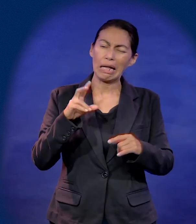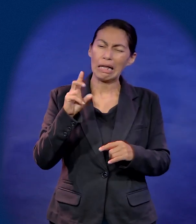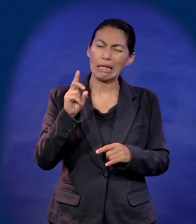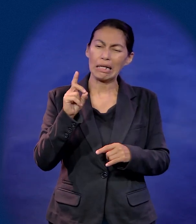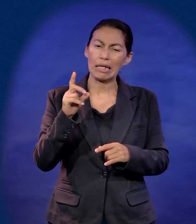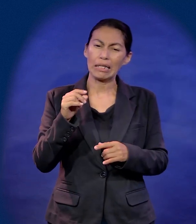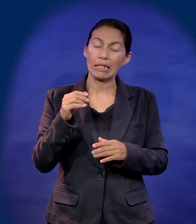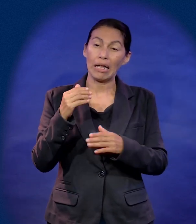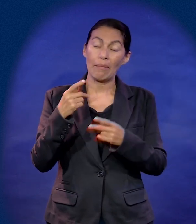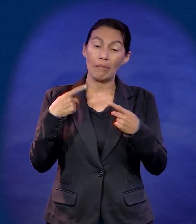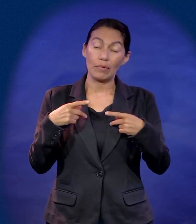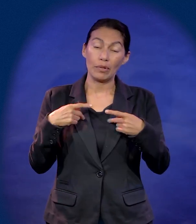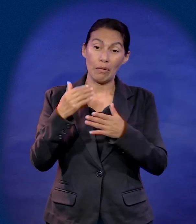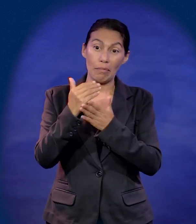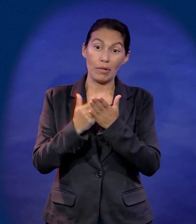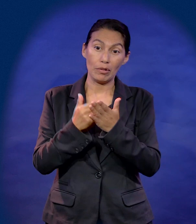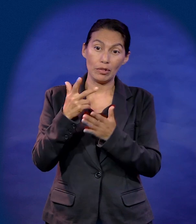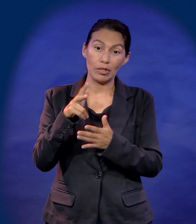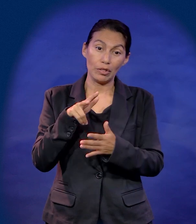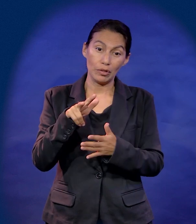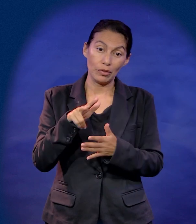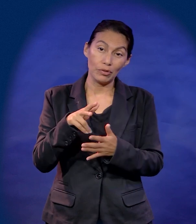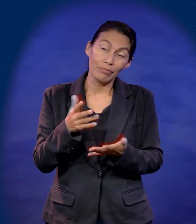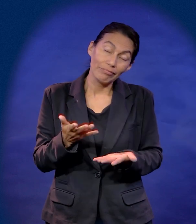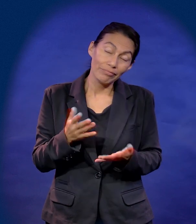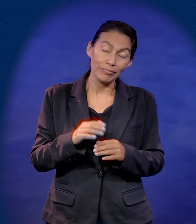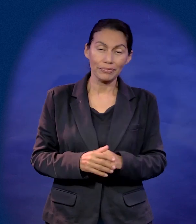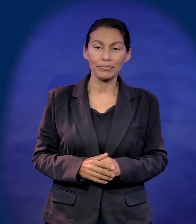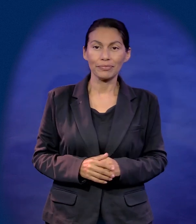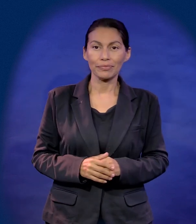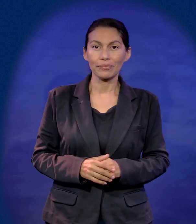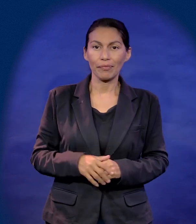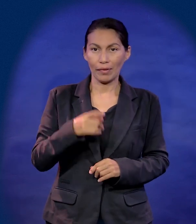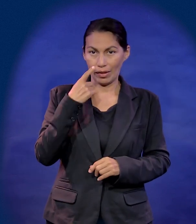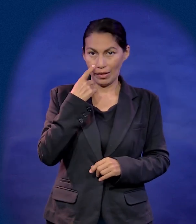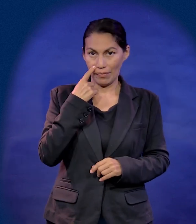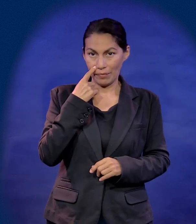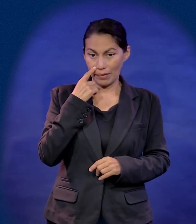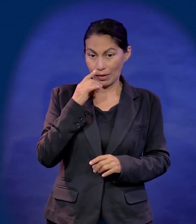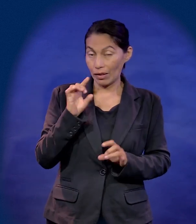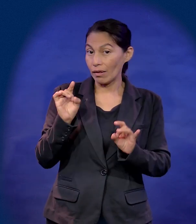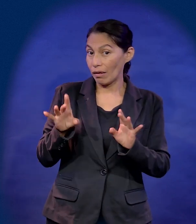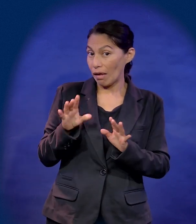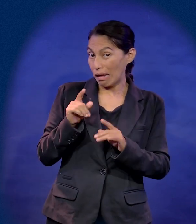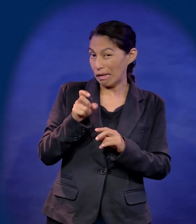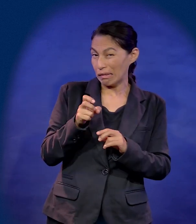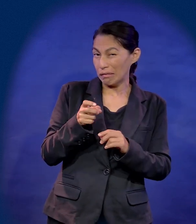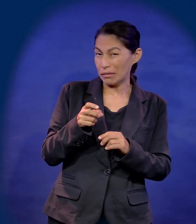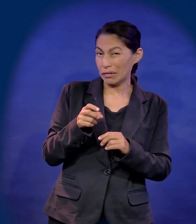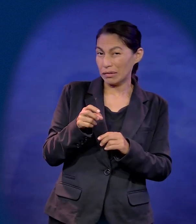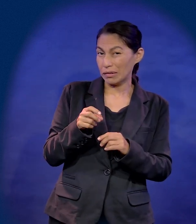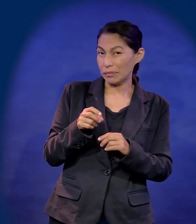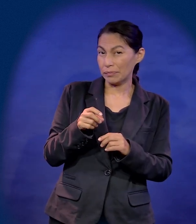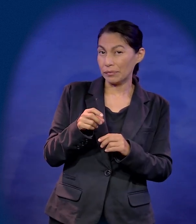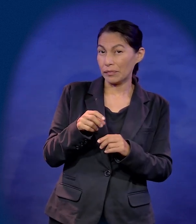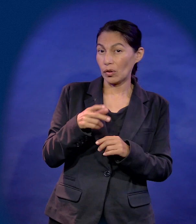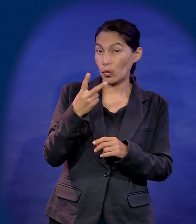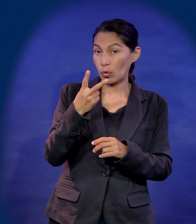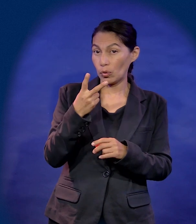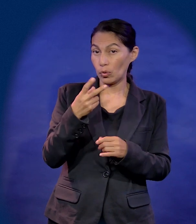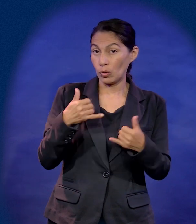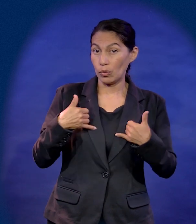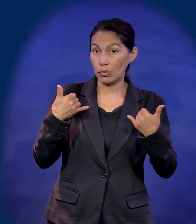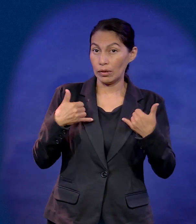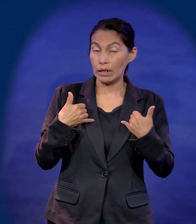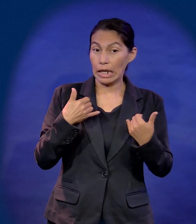30 menores de edad. Bueno, así pasa. Pero esa primera vez, entre los menores de edad que iban dos muchachos, un chico y una